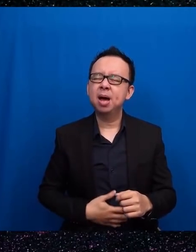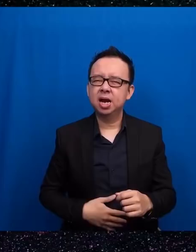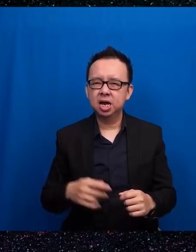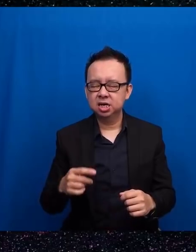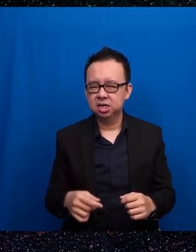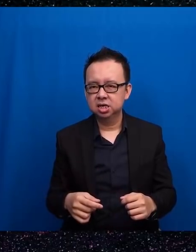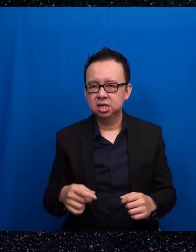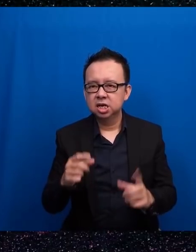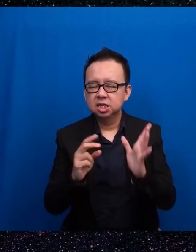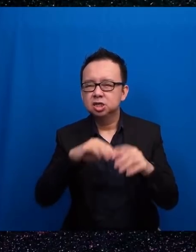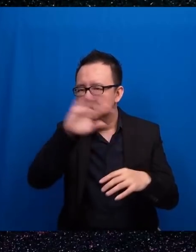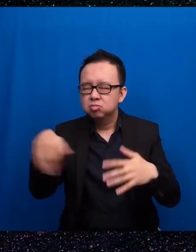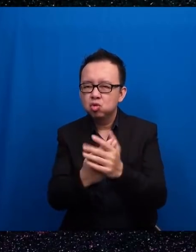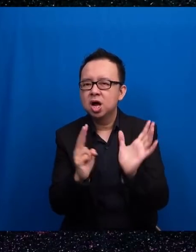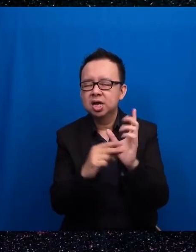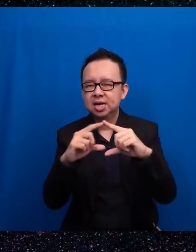Sometimes,